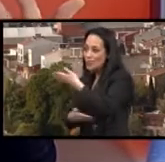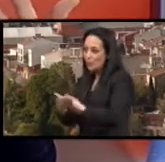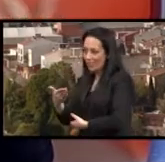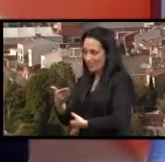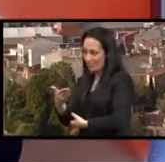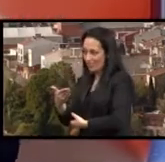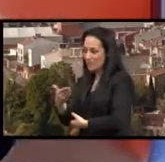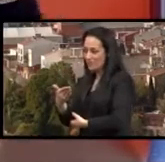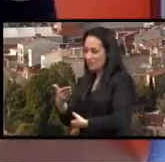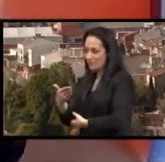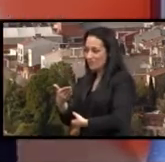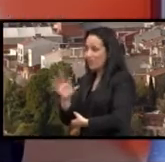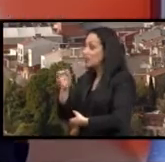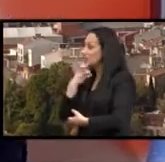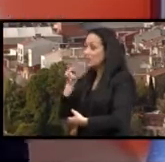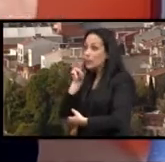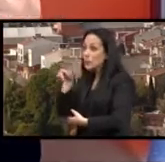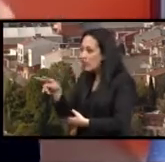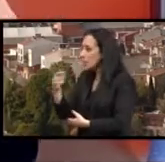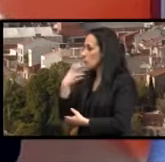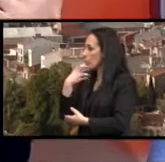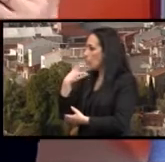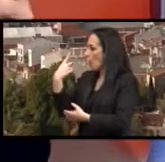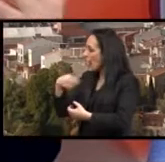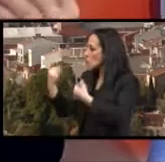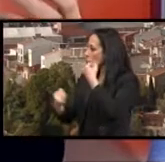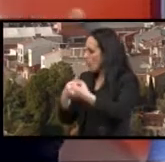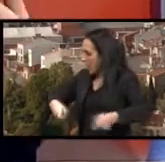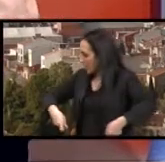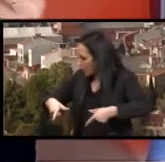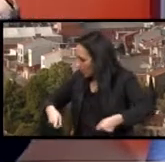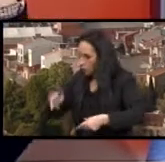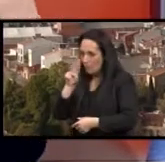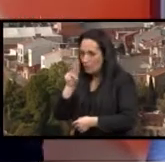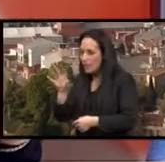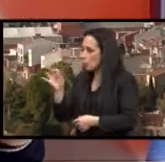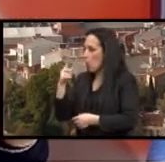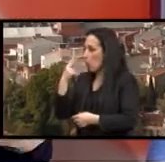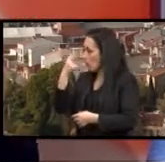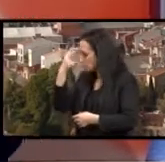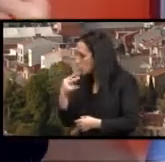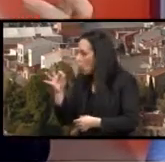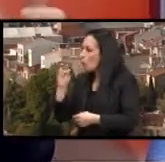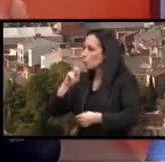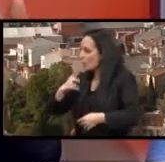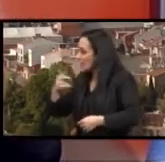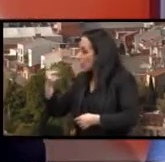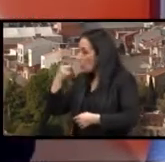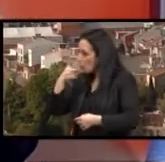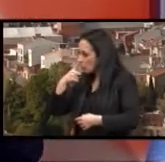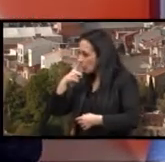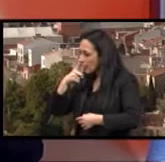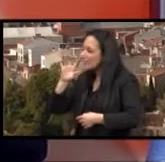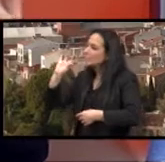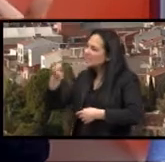problema, sigui visual, sigui que em queda roda, sigui que quan ho sap que hi ha un problema, que sigui que té sordera, és molt sensible. El